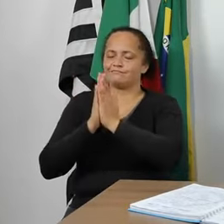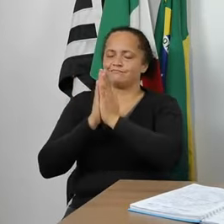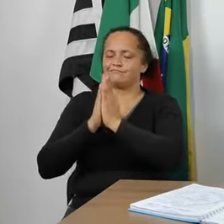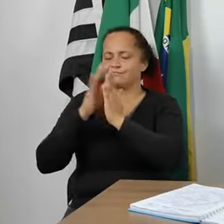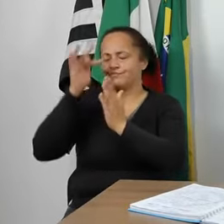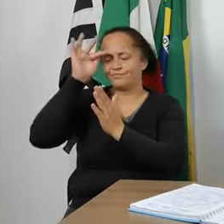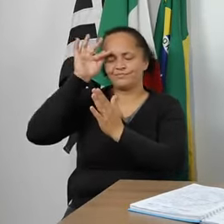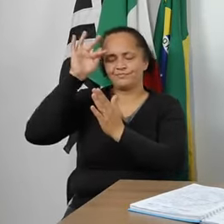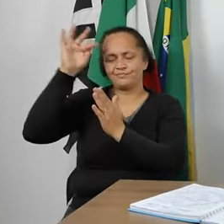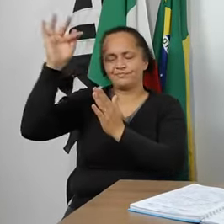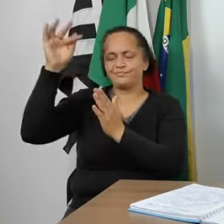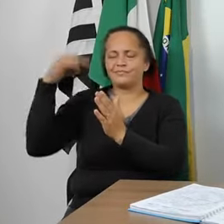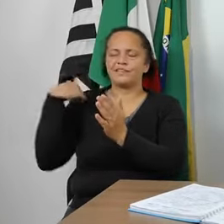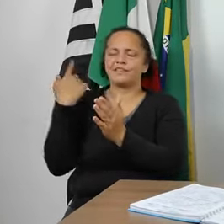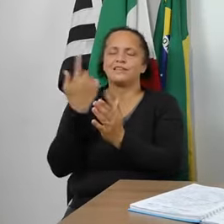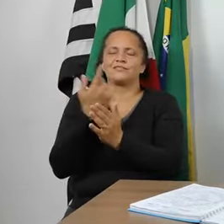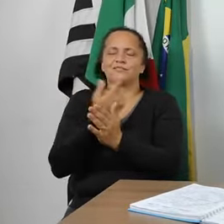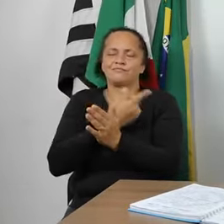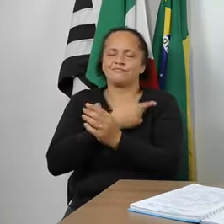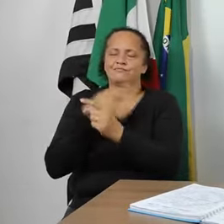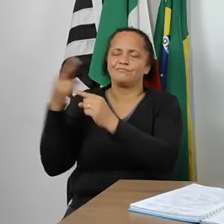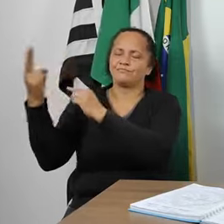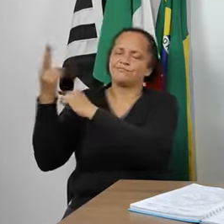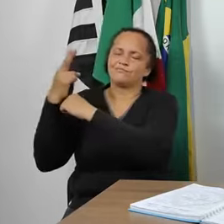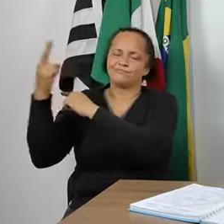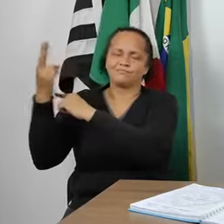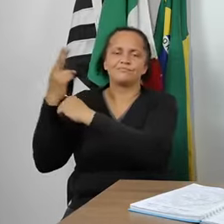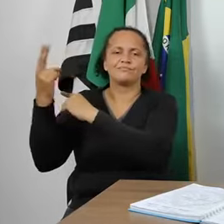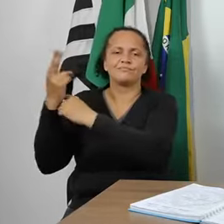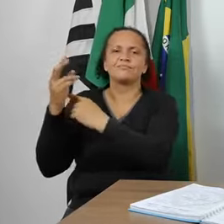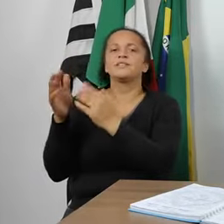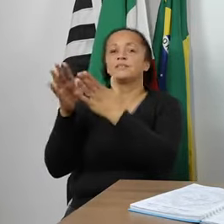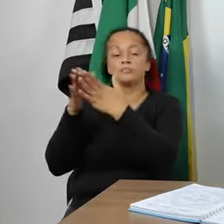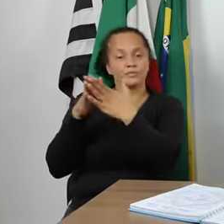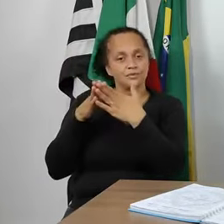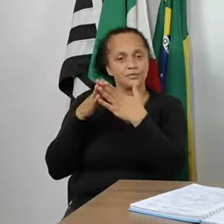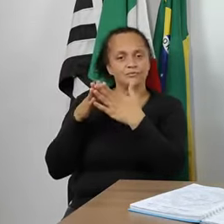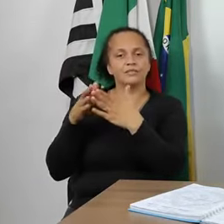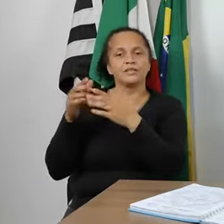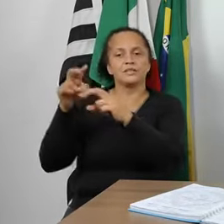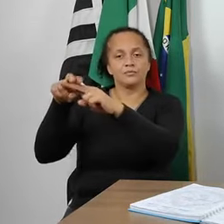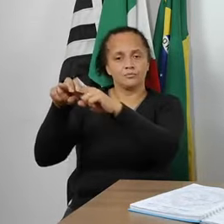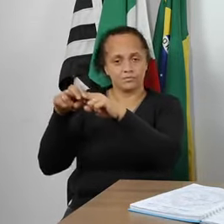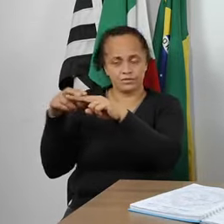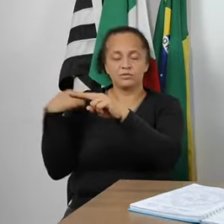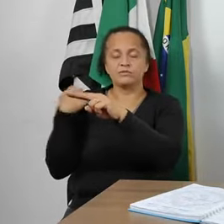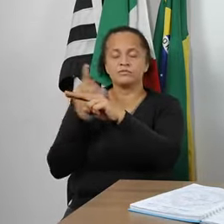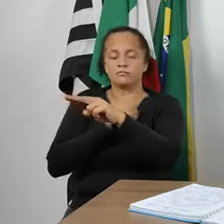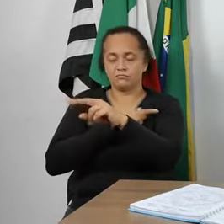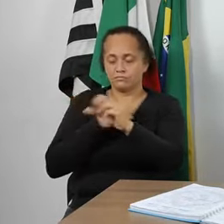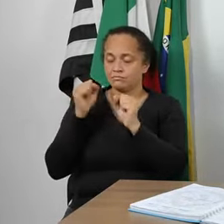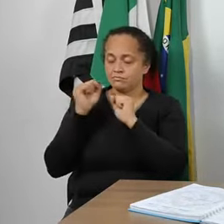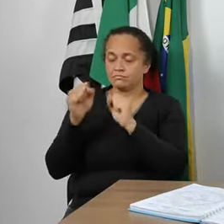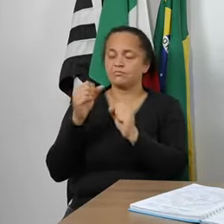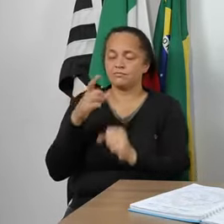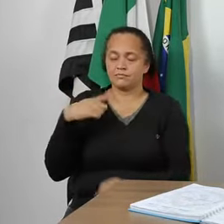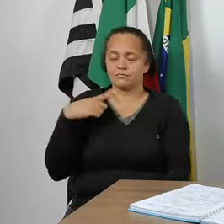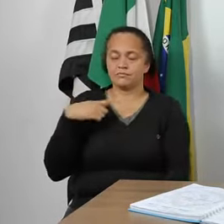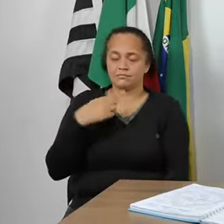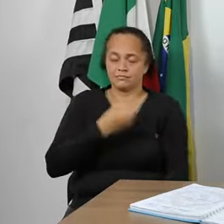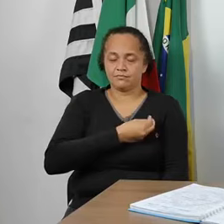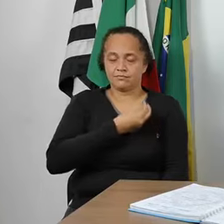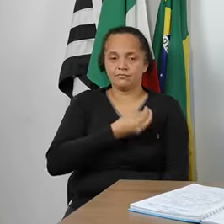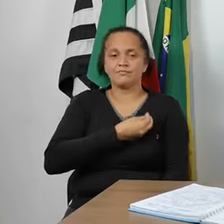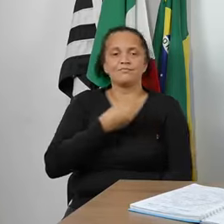favor. Então, por isso, Senhor, nós podemos sim estabelecer uma vida de oração, uma vida de comunhão,